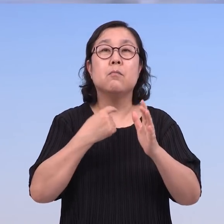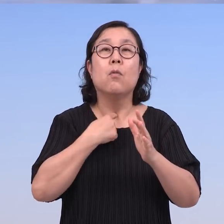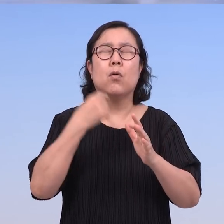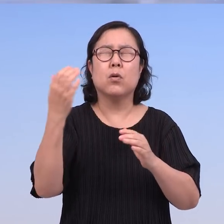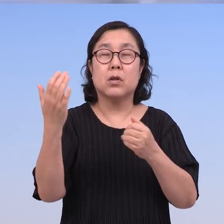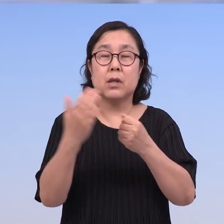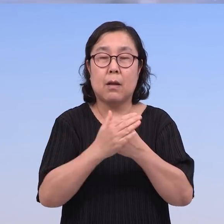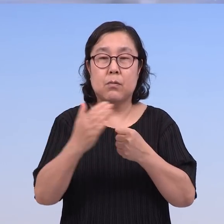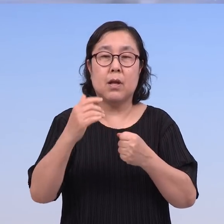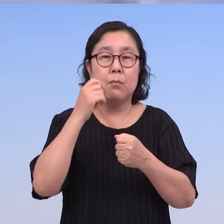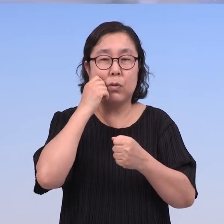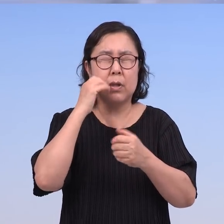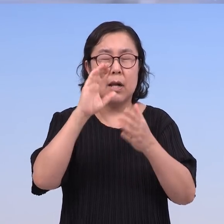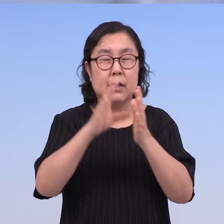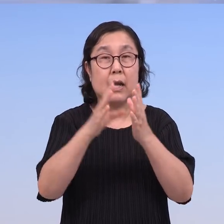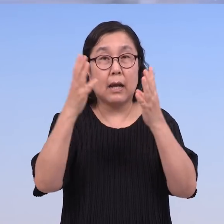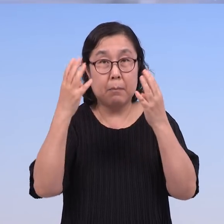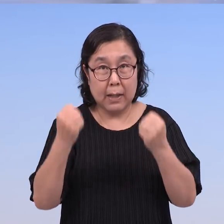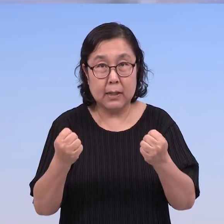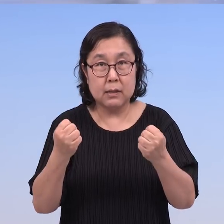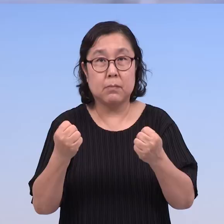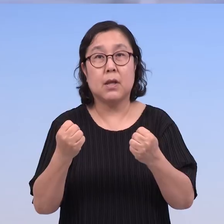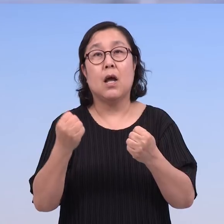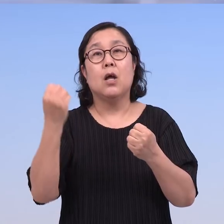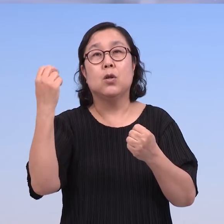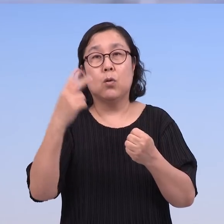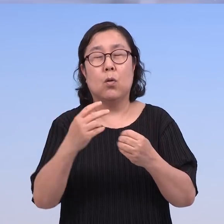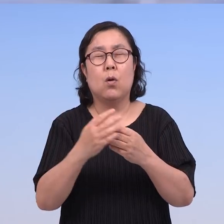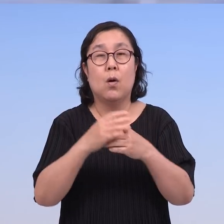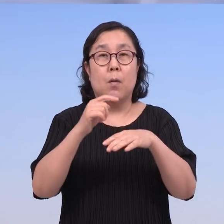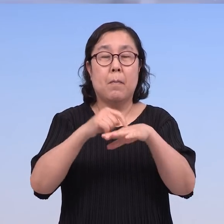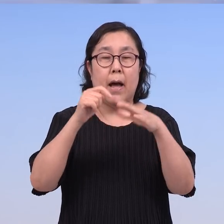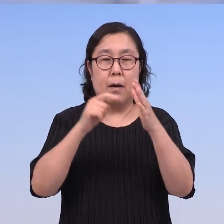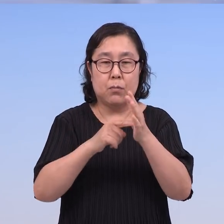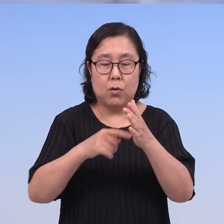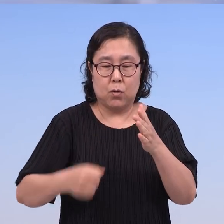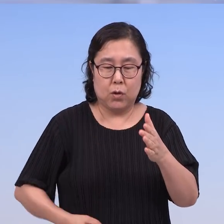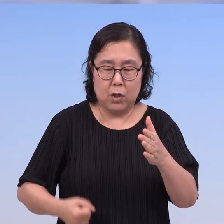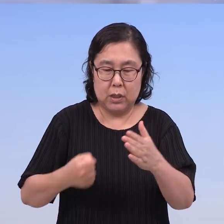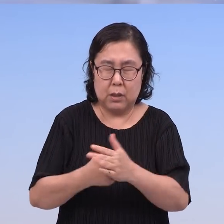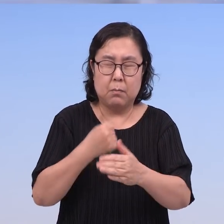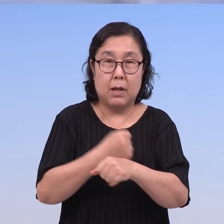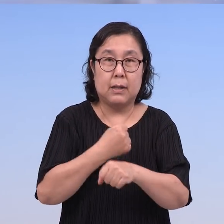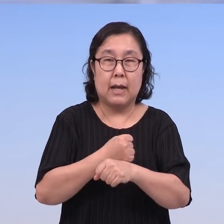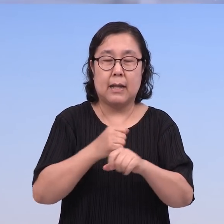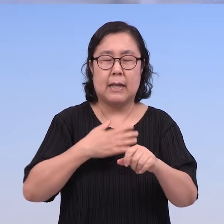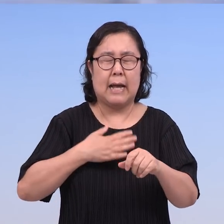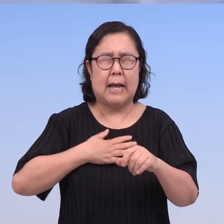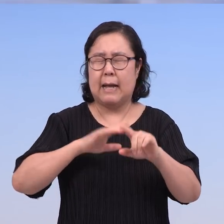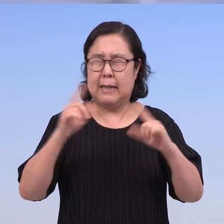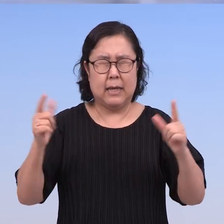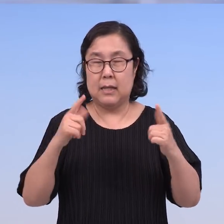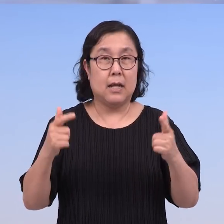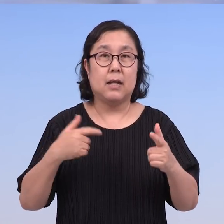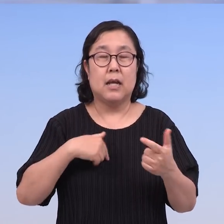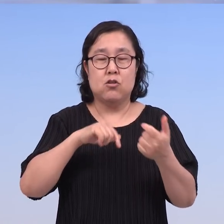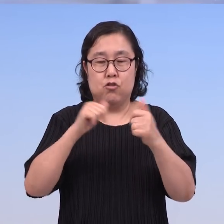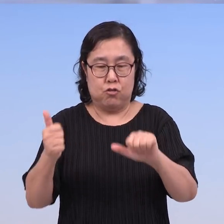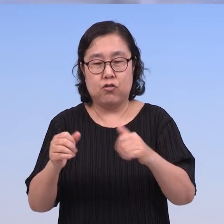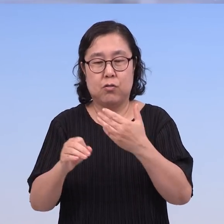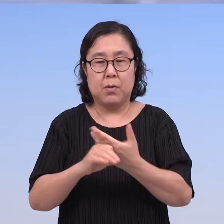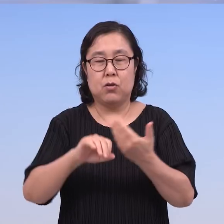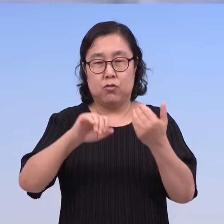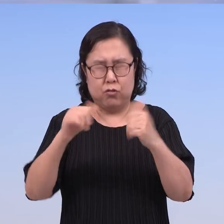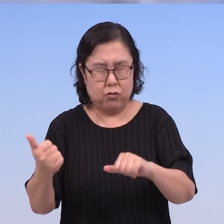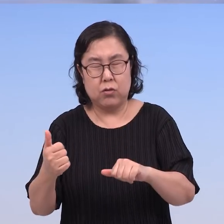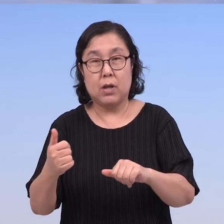때 목 때문에 못할 때가 많았거든요. 그 제가 이제 마음으로 다짐한 거예요. 나 안 그런다, 이제